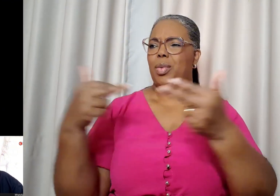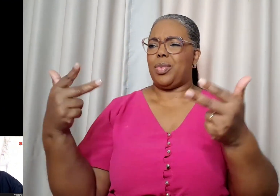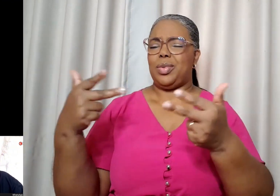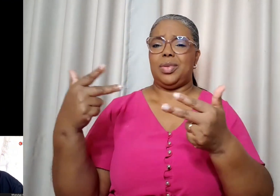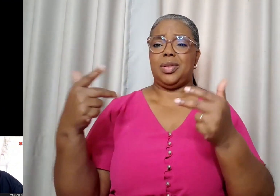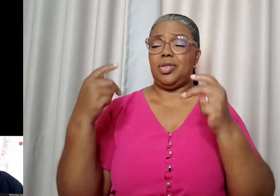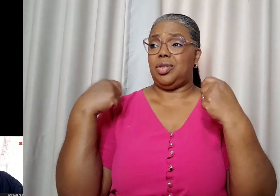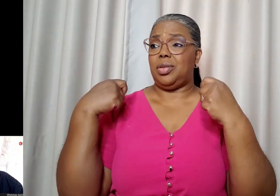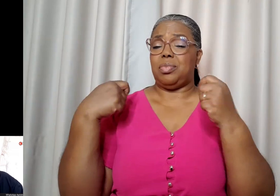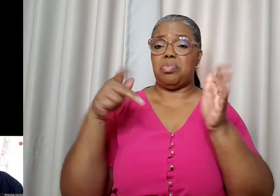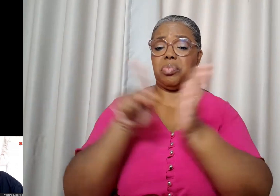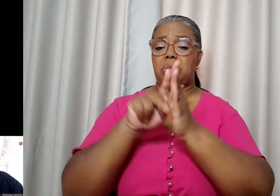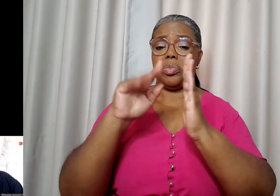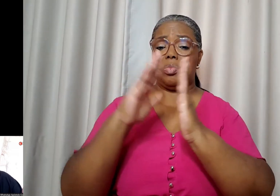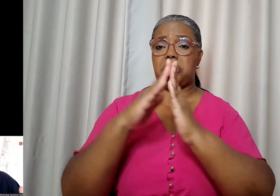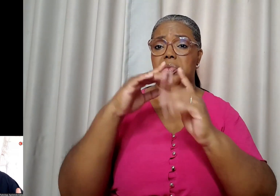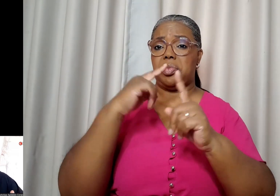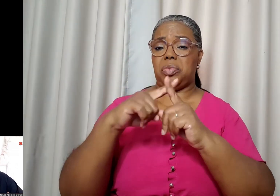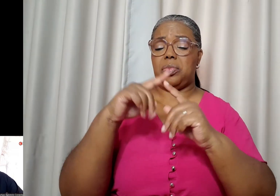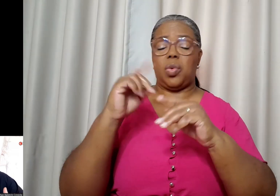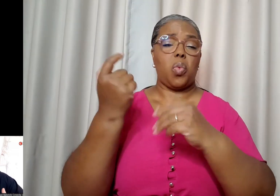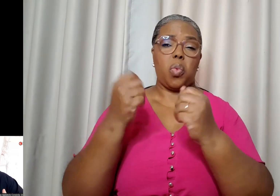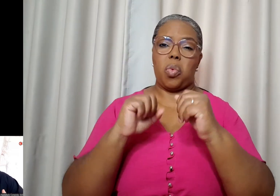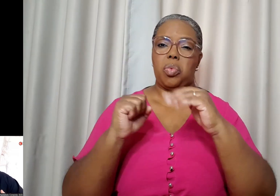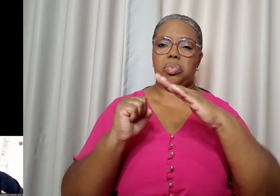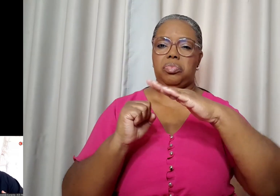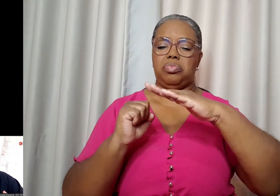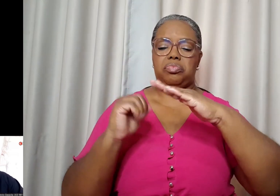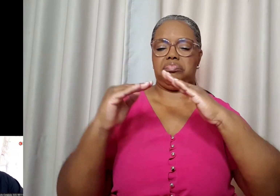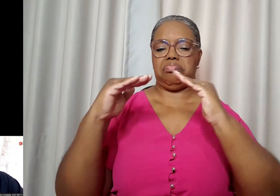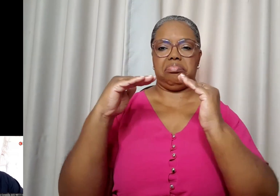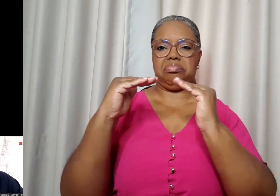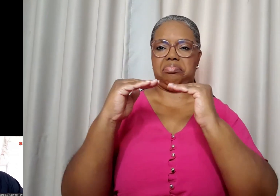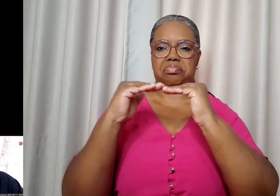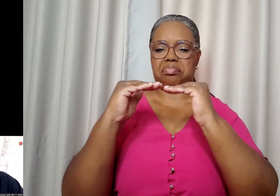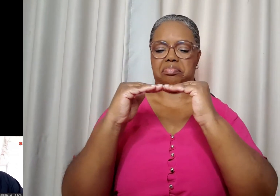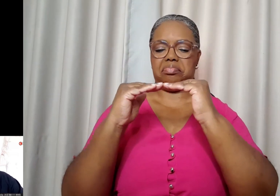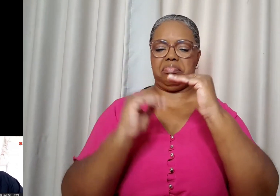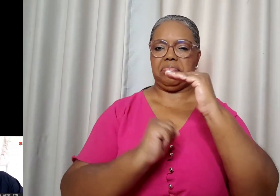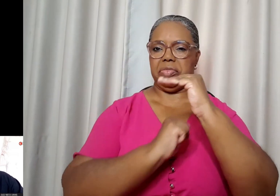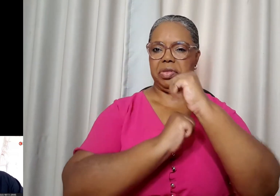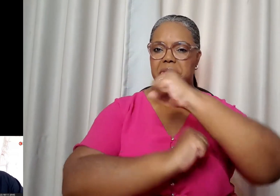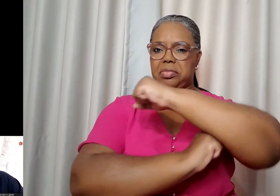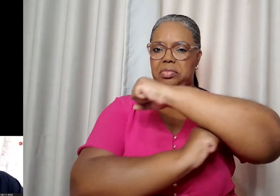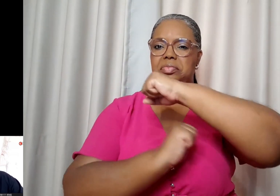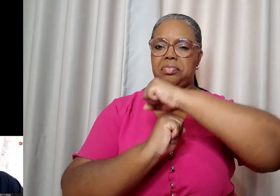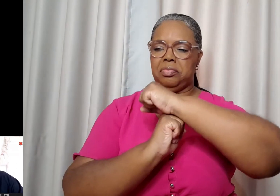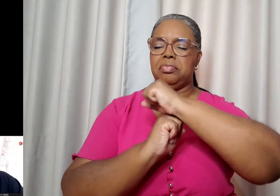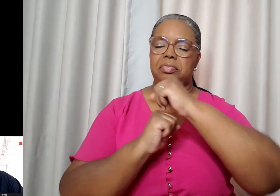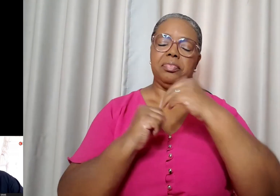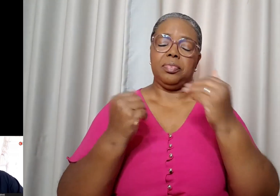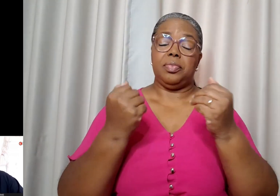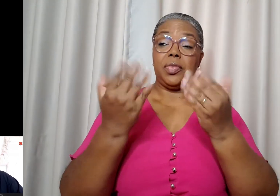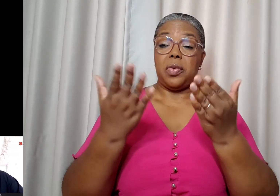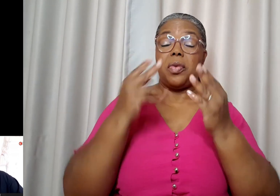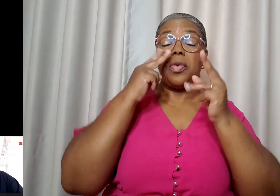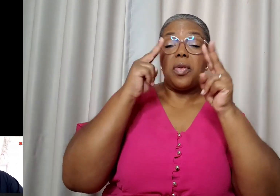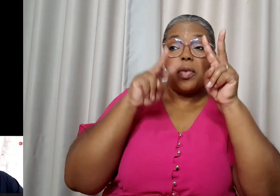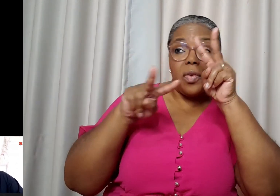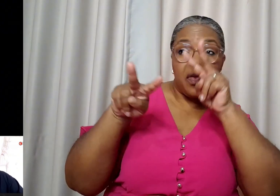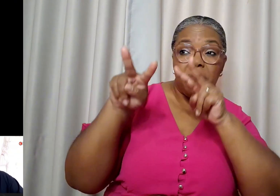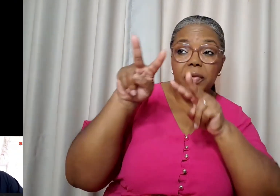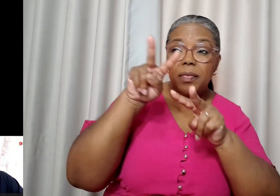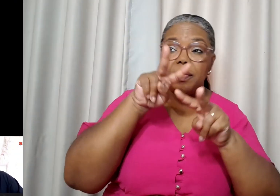Estão entendendo, gente? Então, esta visão de mercado é que se